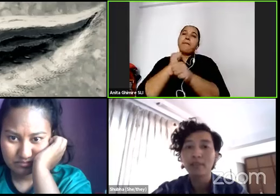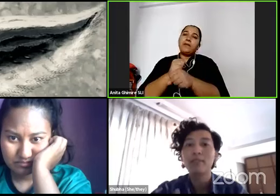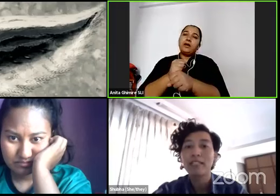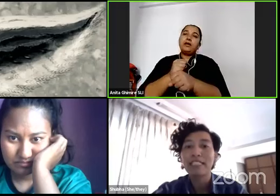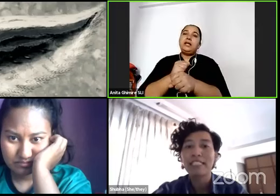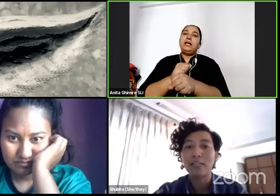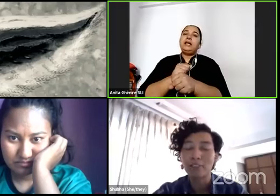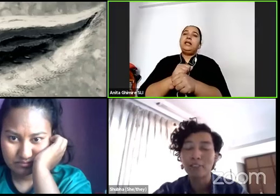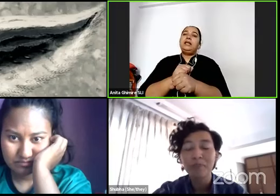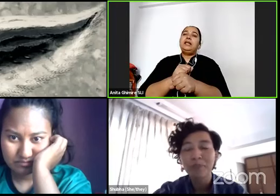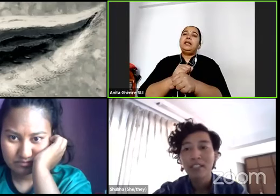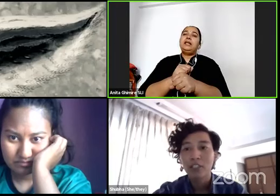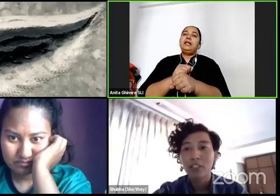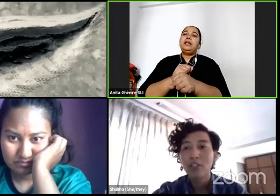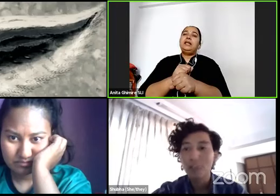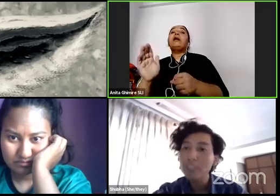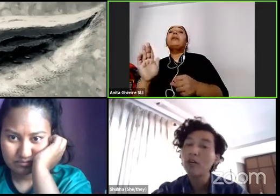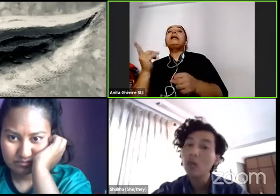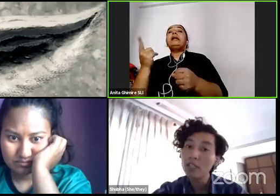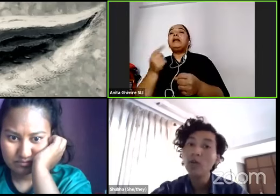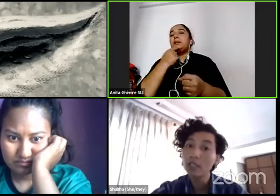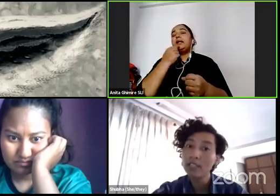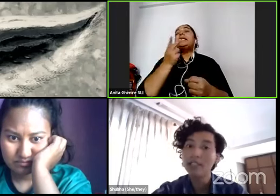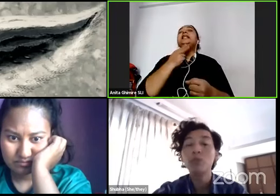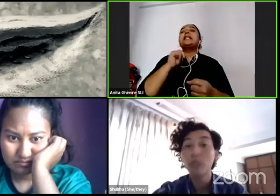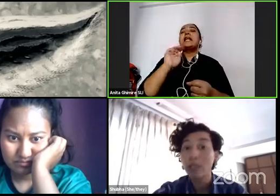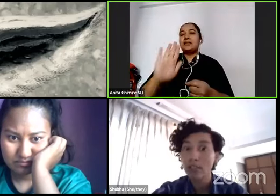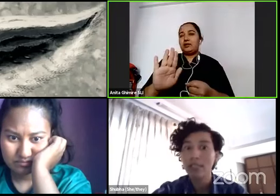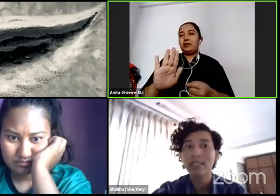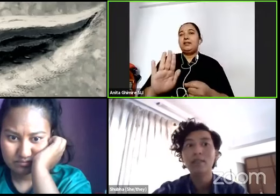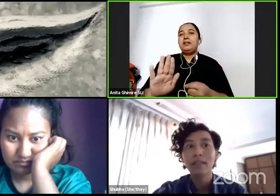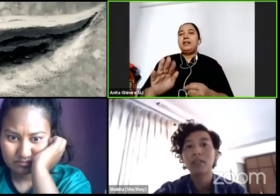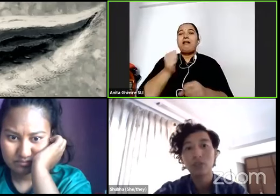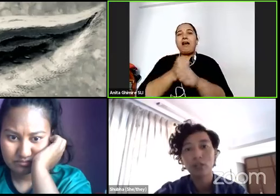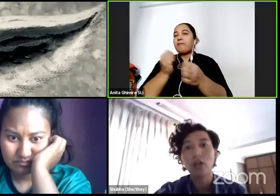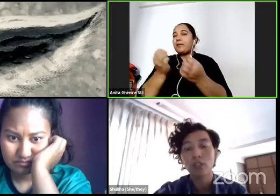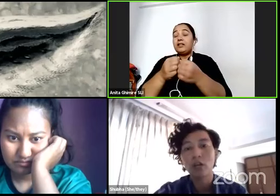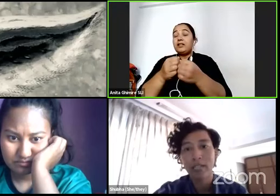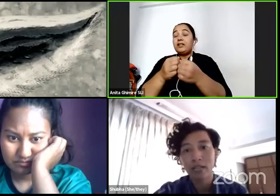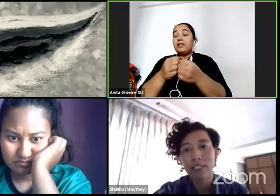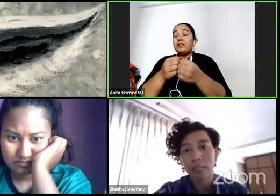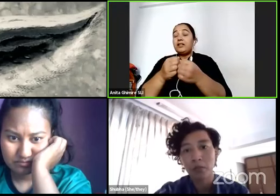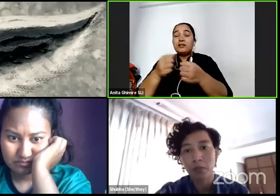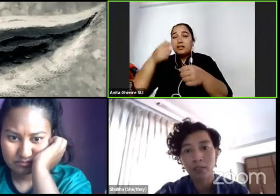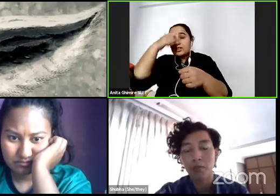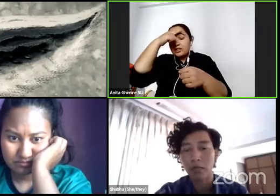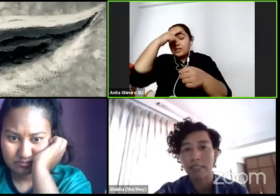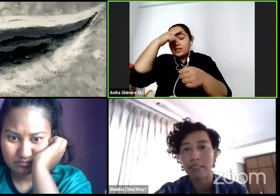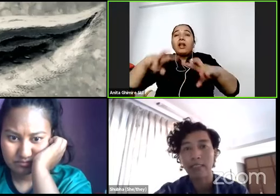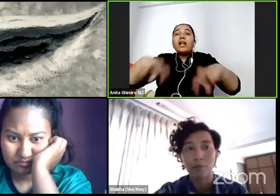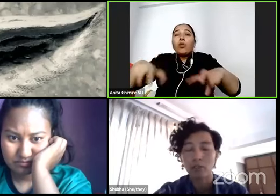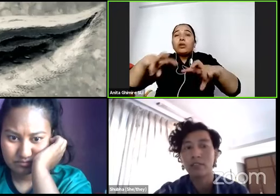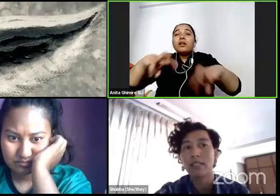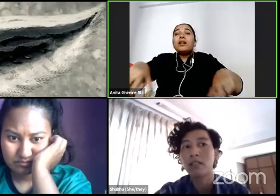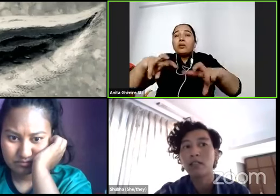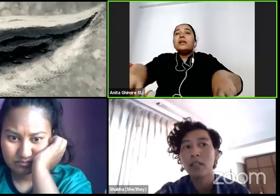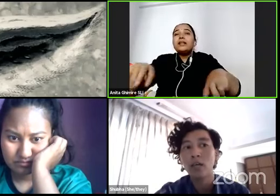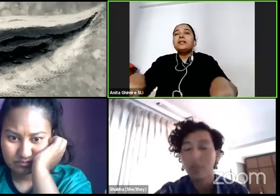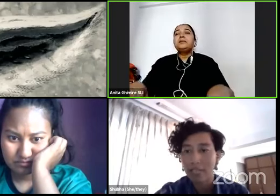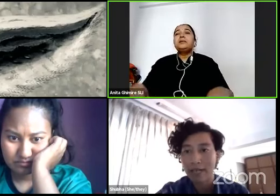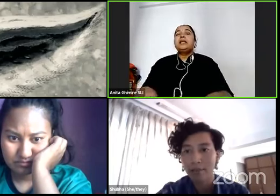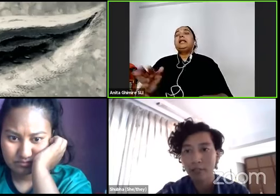भनेर इच्छा हुन्छ, तर समस्याको अझै खोतल्दै जाम, कुरा गर्दै जाम, त्यहाँभित्रको तह तह केलाउँदै जानुपर्छ भन्ने चाहिँ हाम्रो